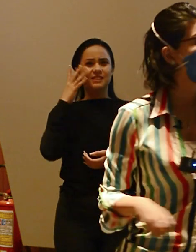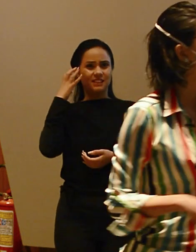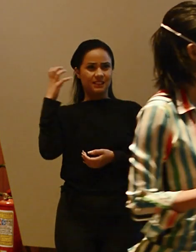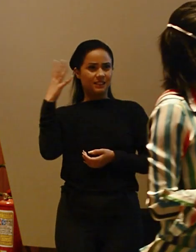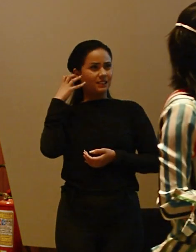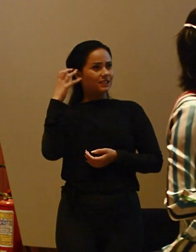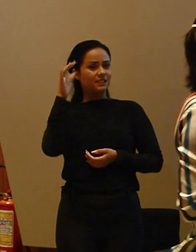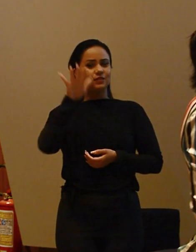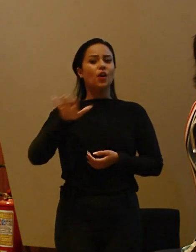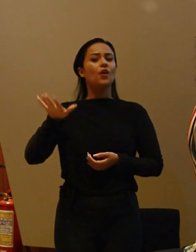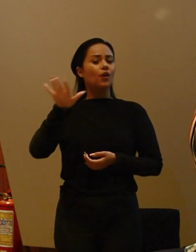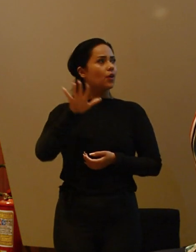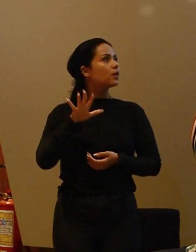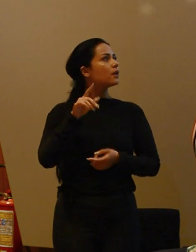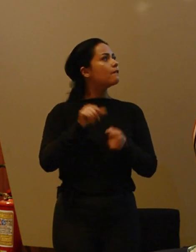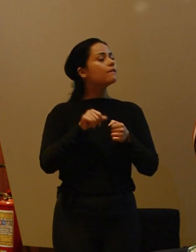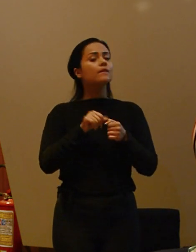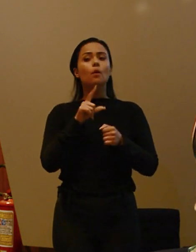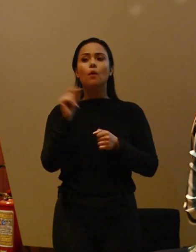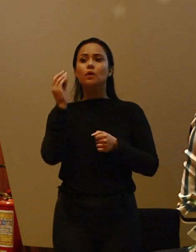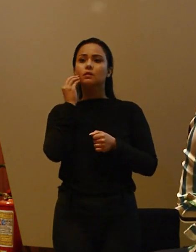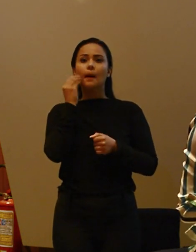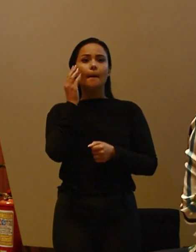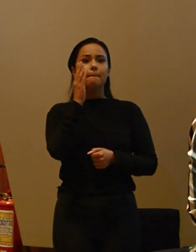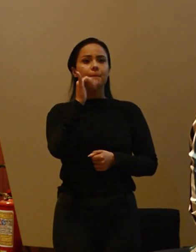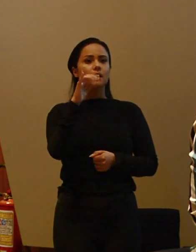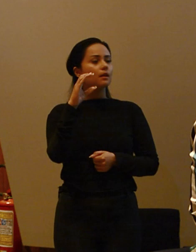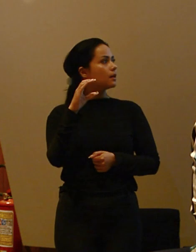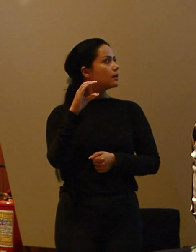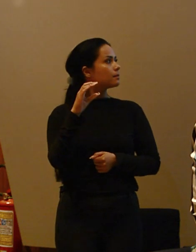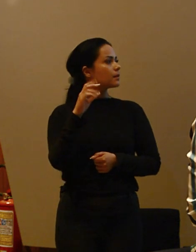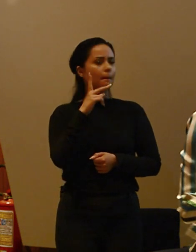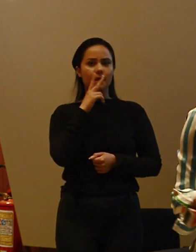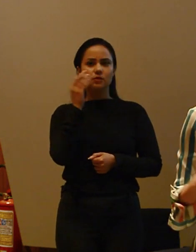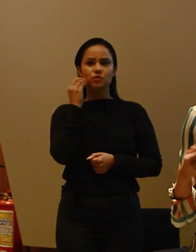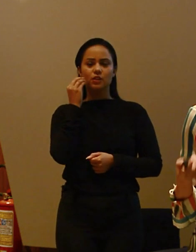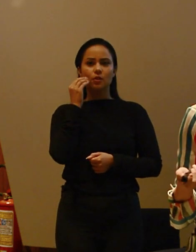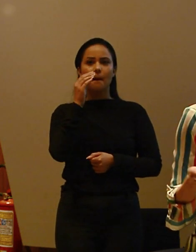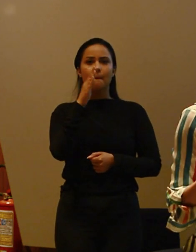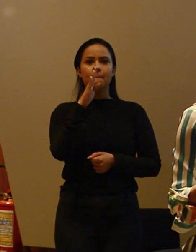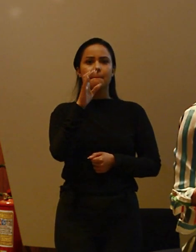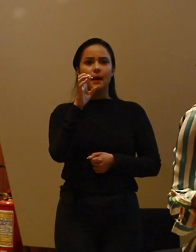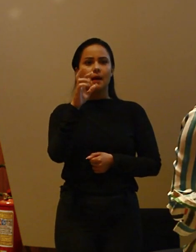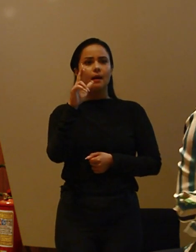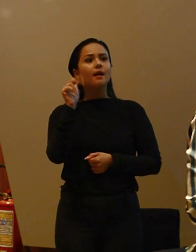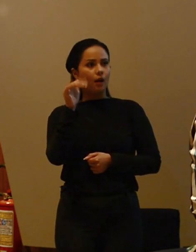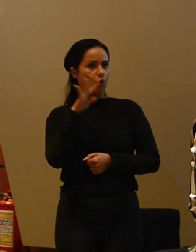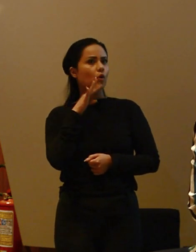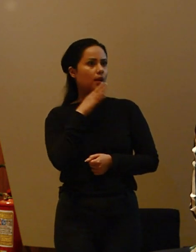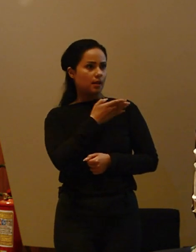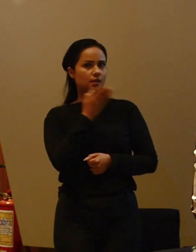volta. E a gente fez um outro teste que chama BIC, que parece o teste do Bera, que todo mundo aqui